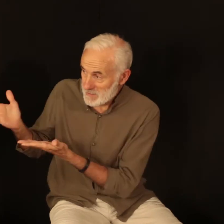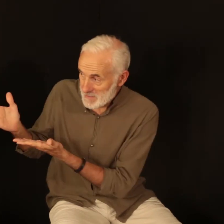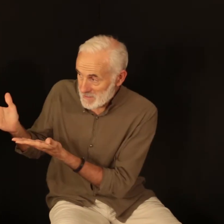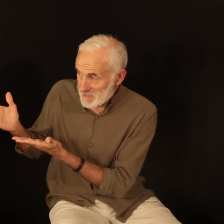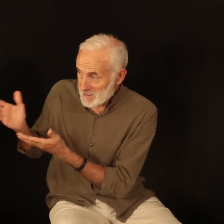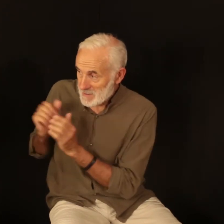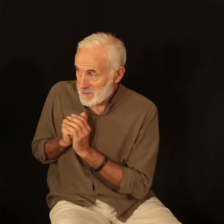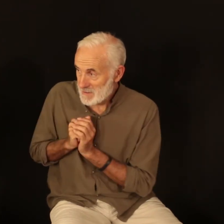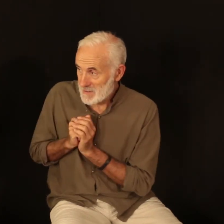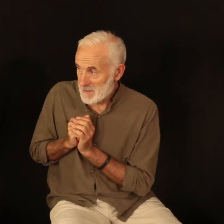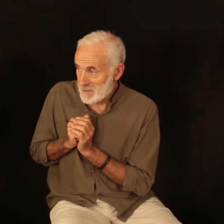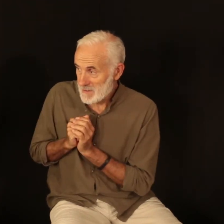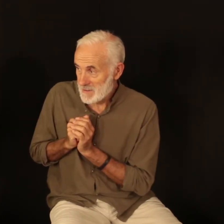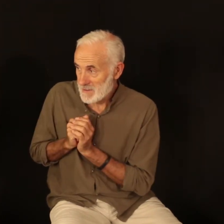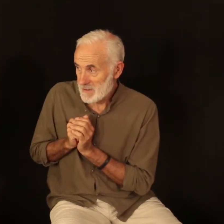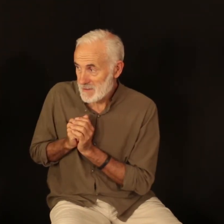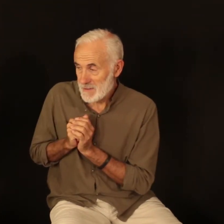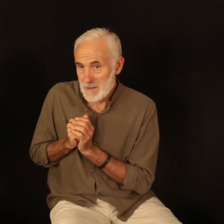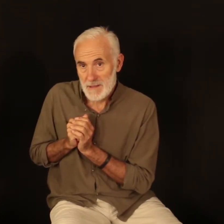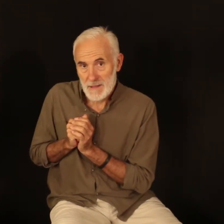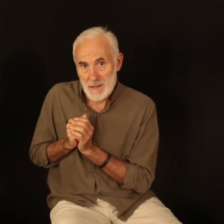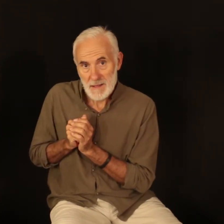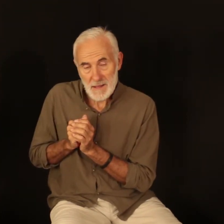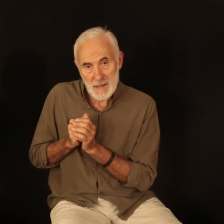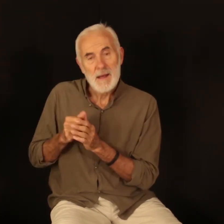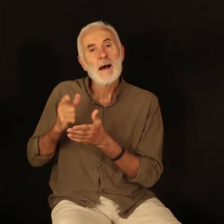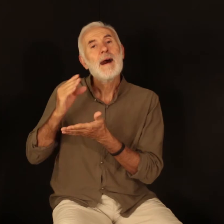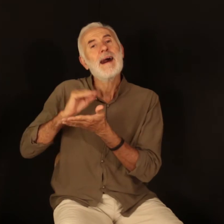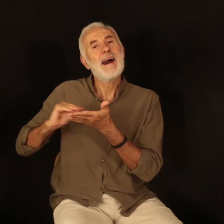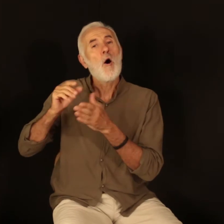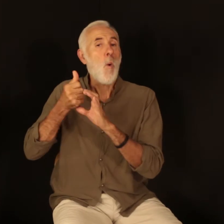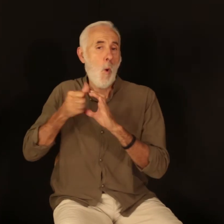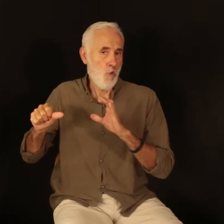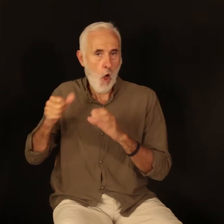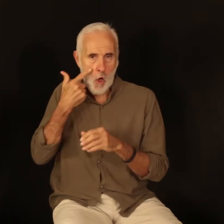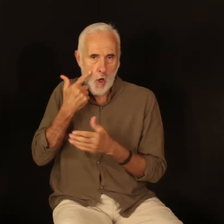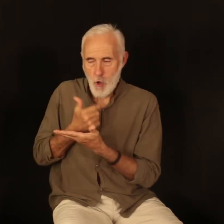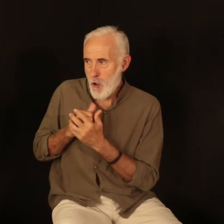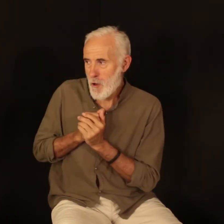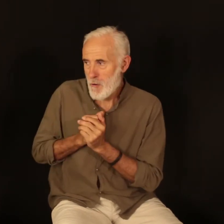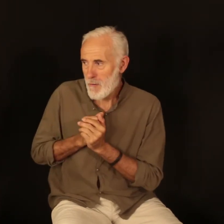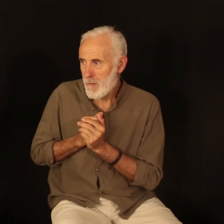bébés. Donc c'est un livre qui est écrit par Marcella et qui est illustré par Marie Poirier.